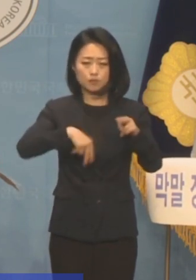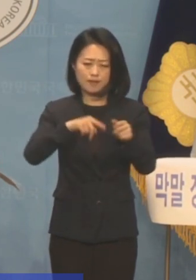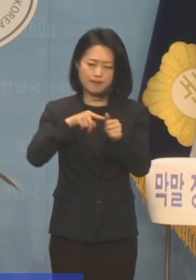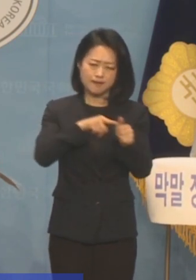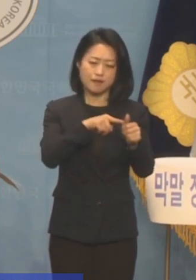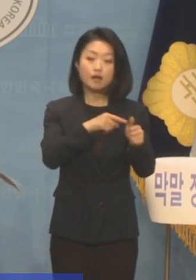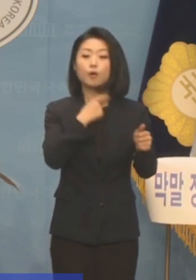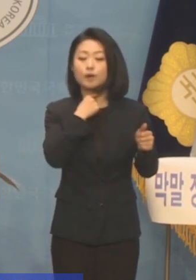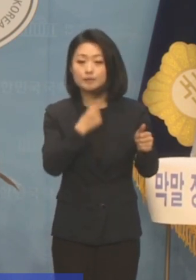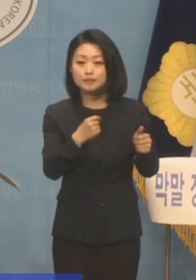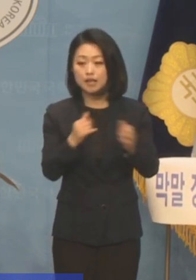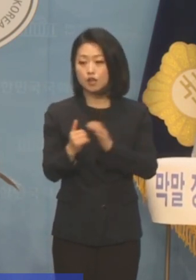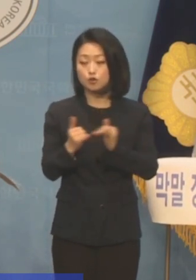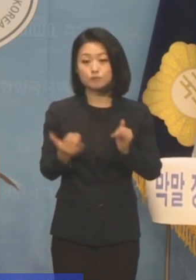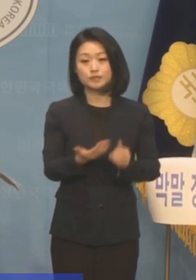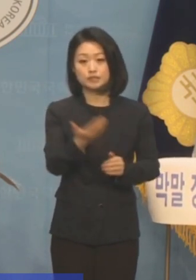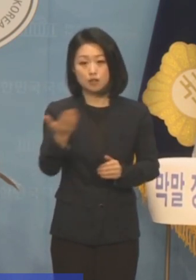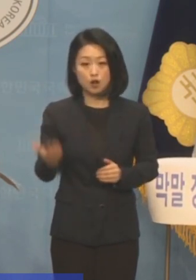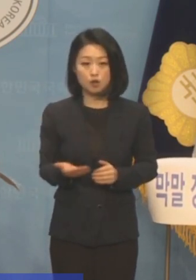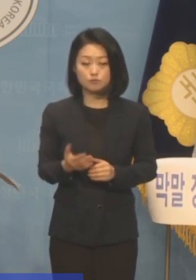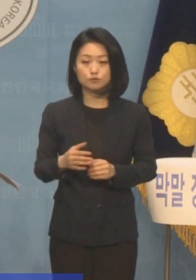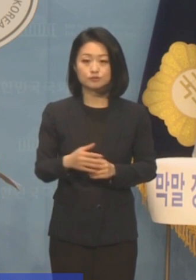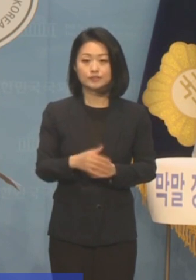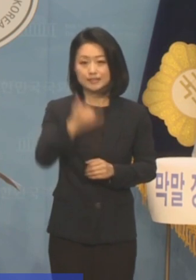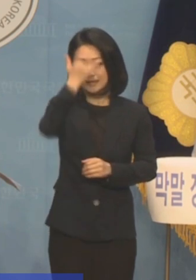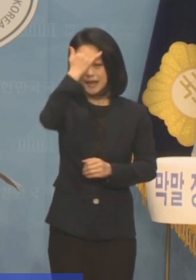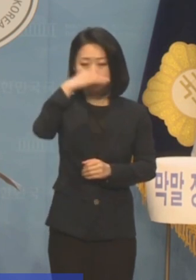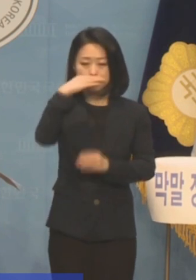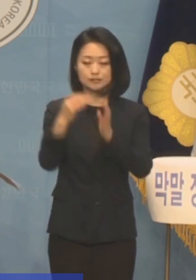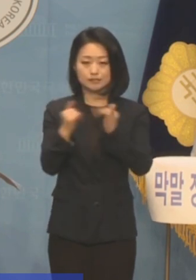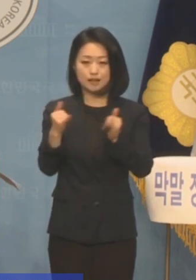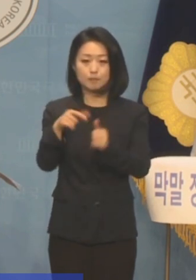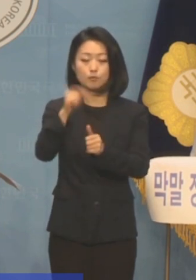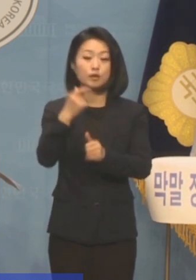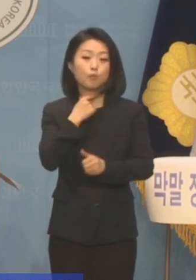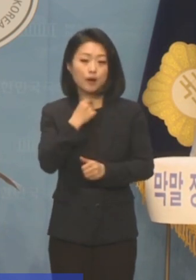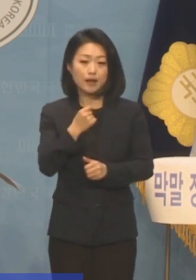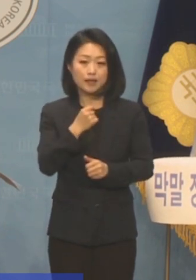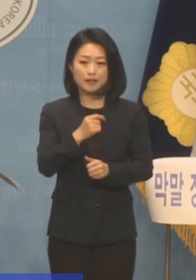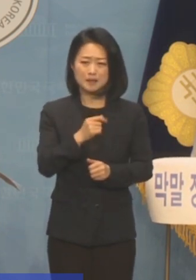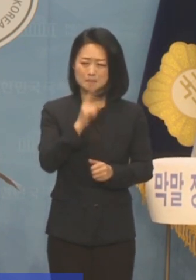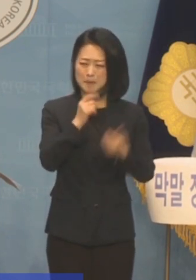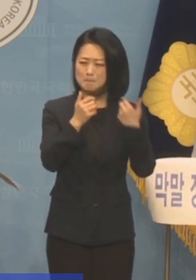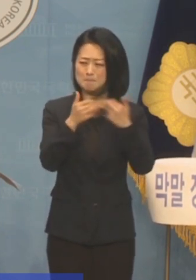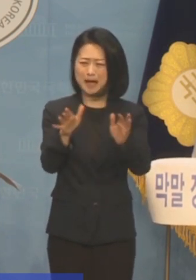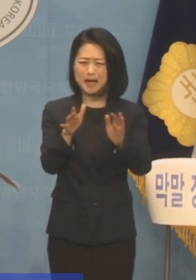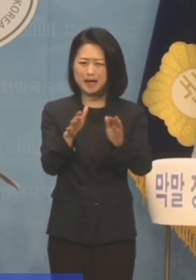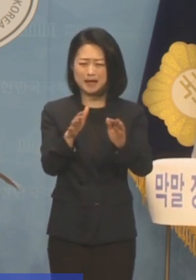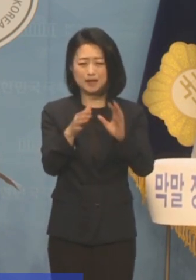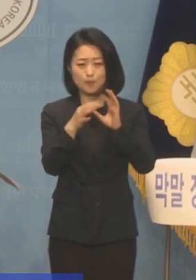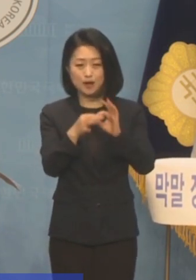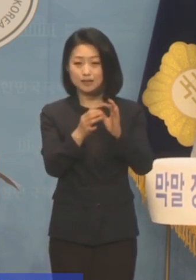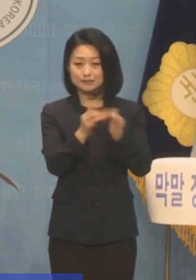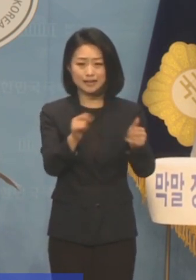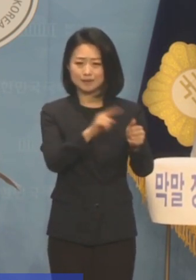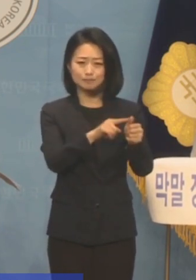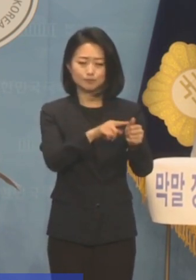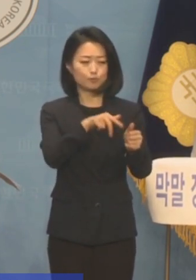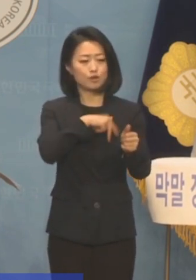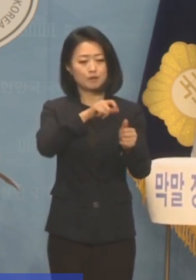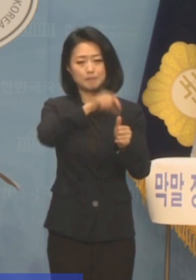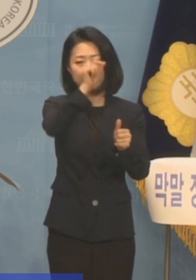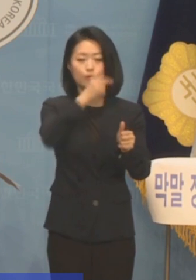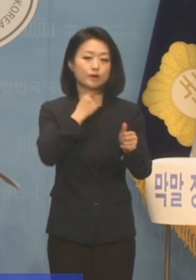것입니다 우리 국민은 국경 높은 사람을 원합니다 음란 패스의 막만 수준에 김준혁 같은 사람을 원하지